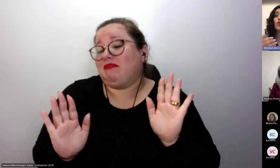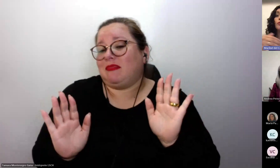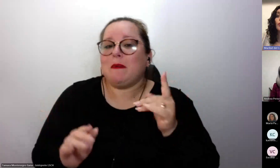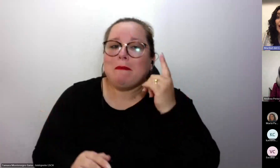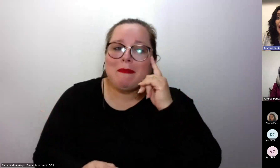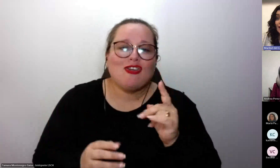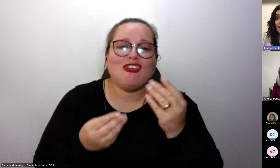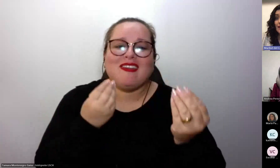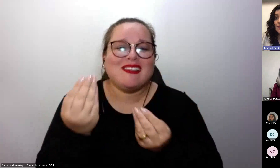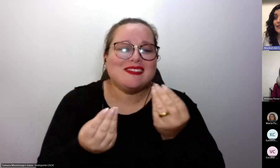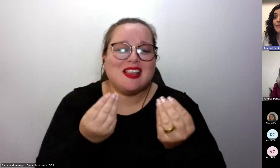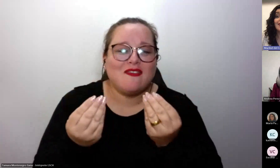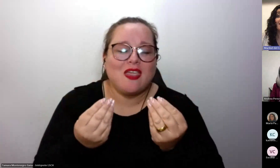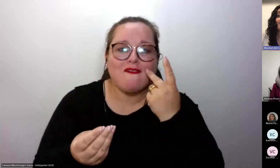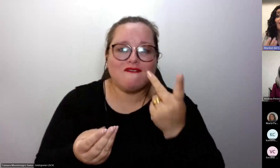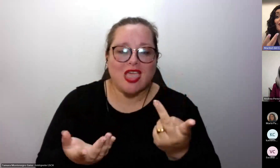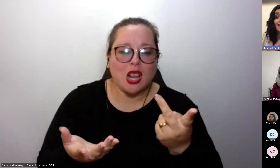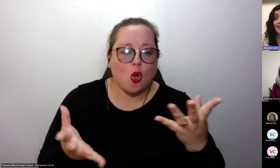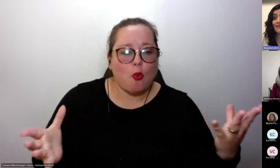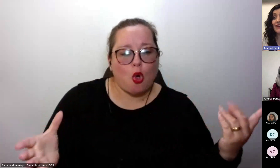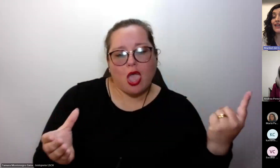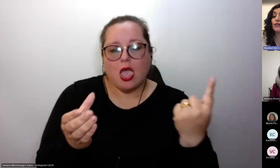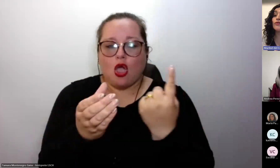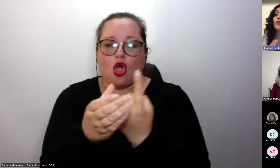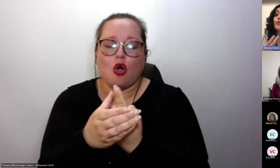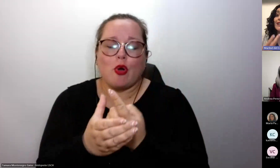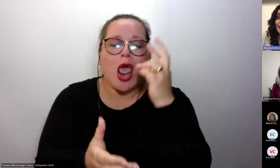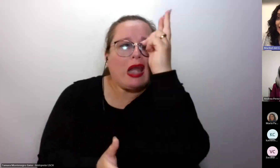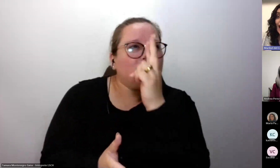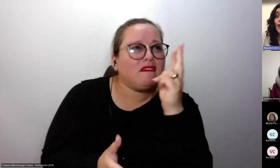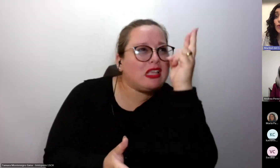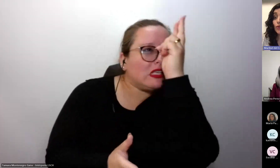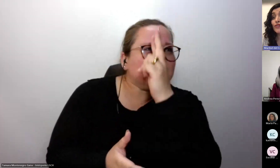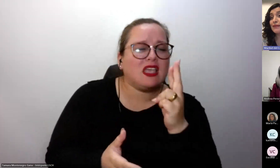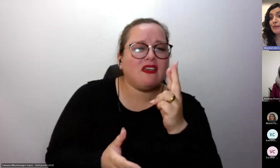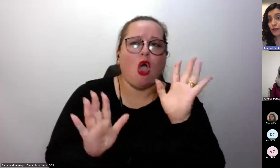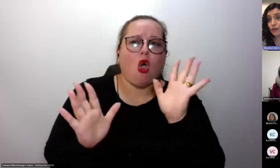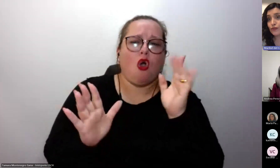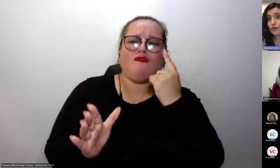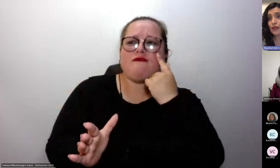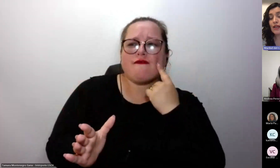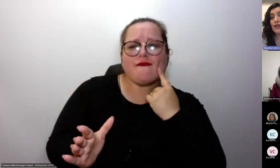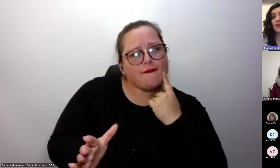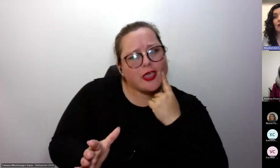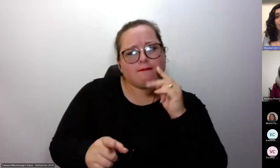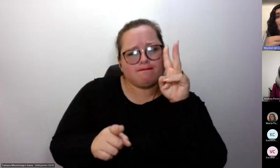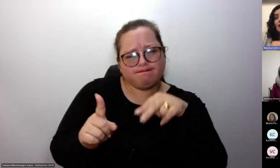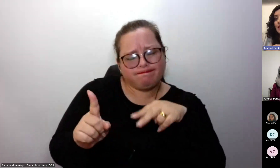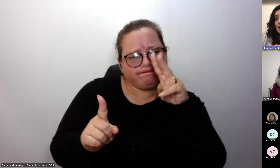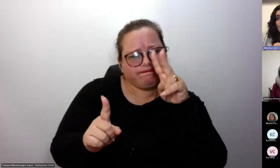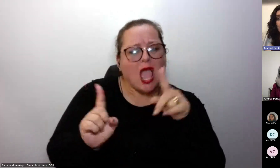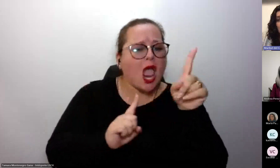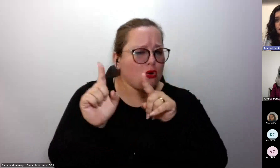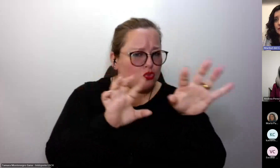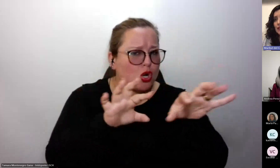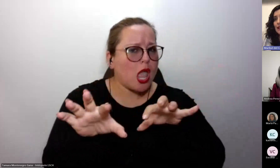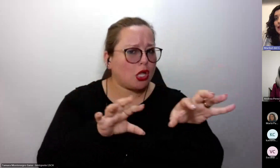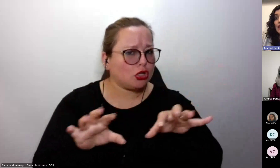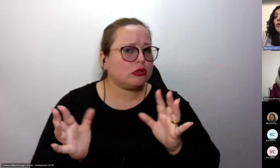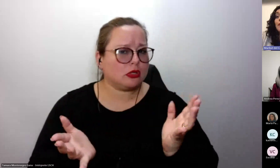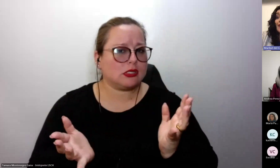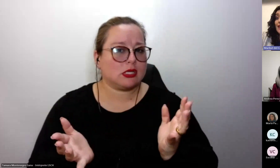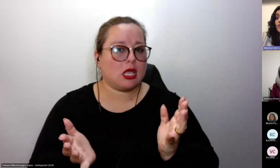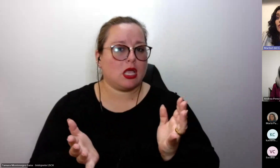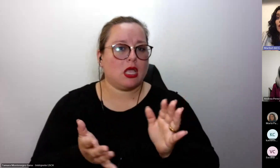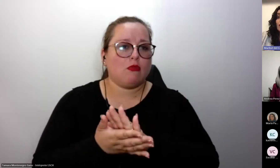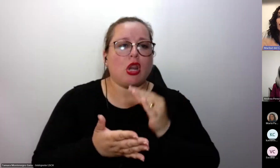con incorporar de manera reflexiva e incluso crítica algunos elementos desde